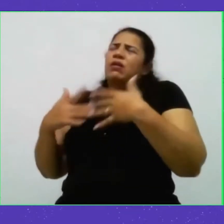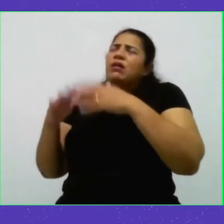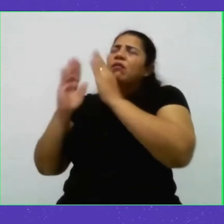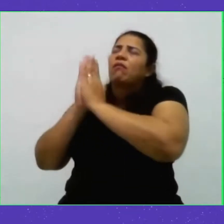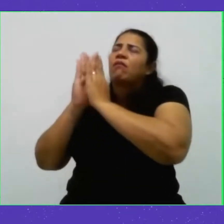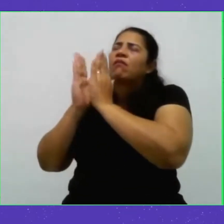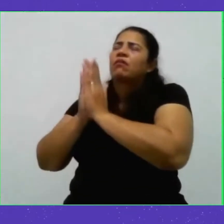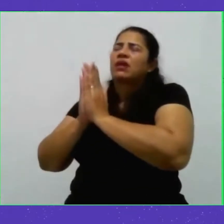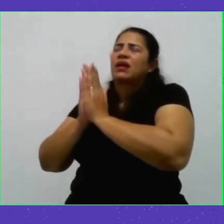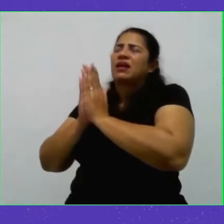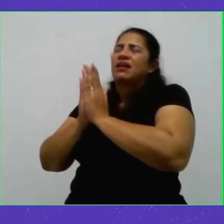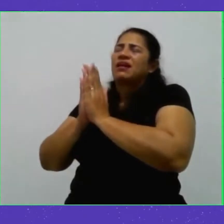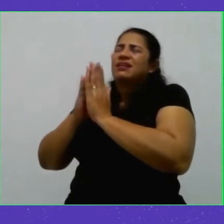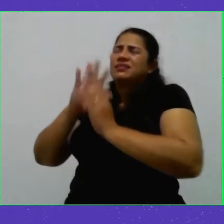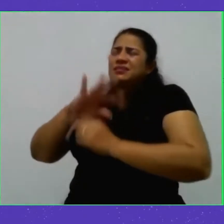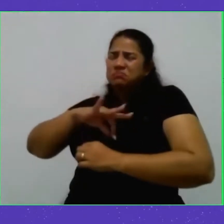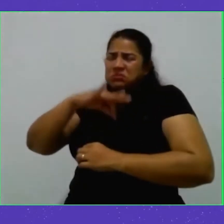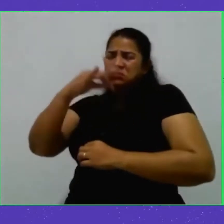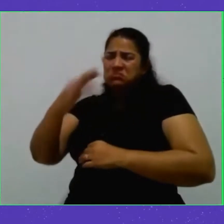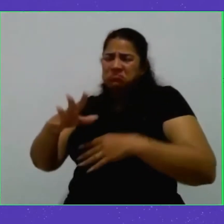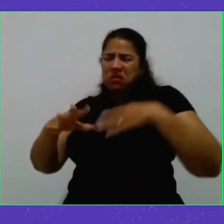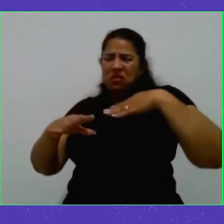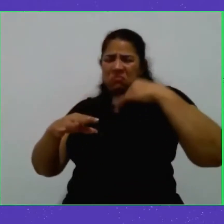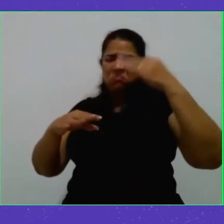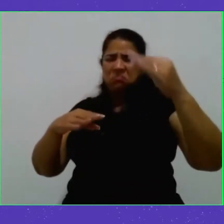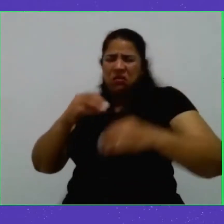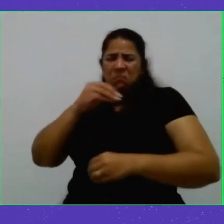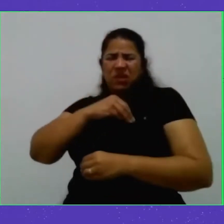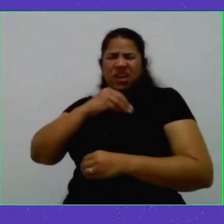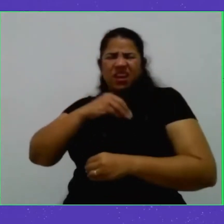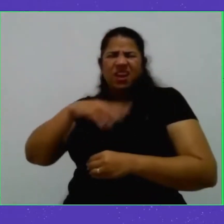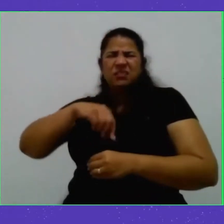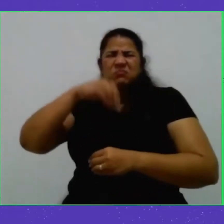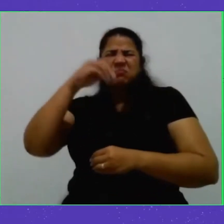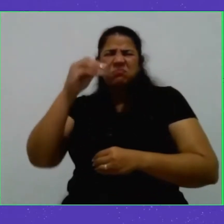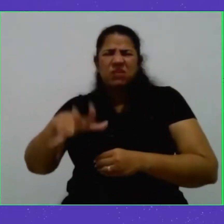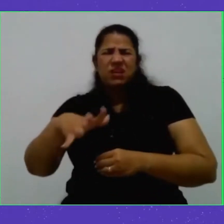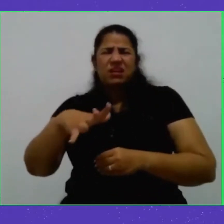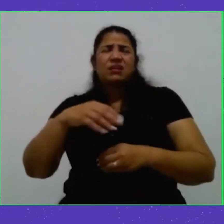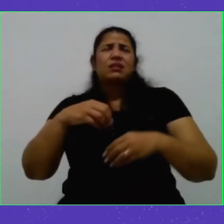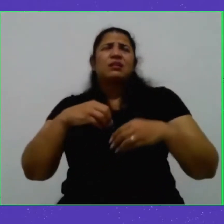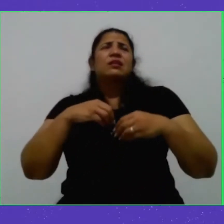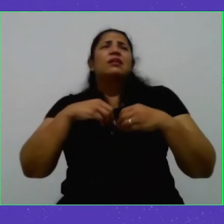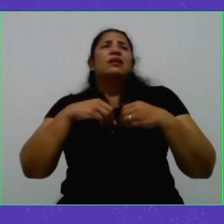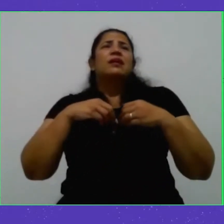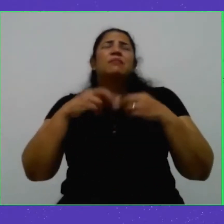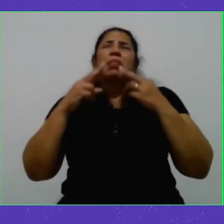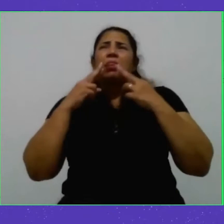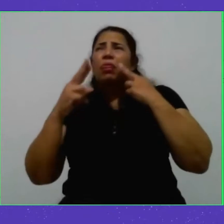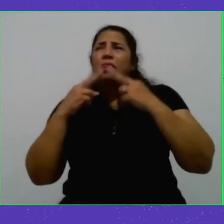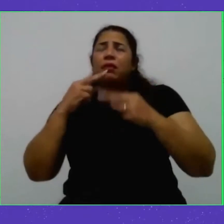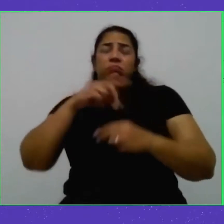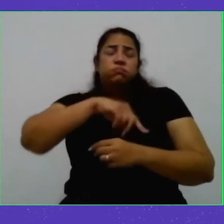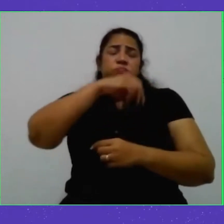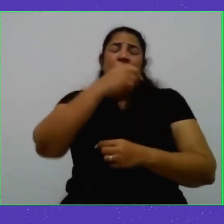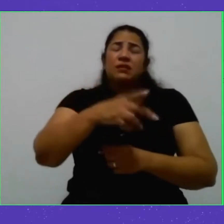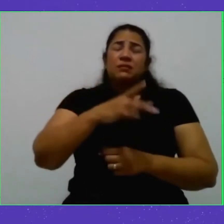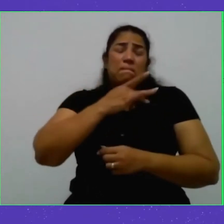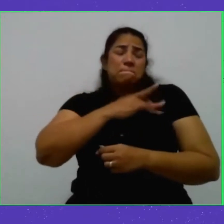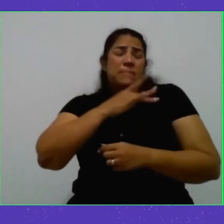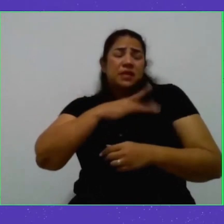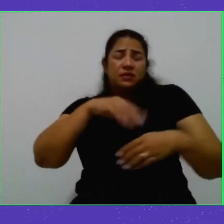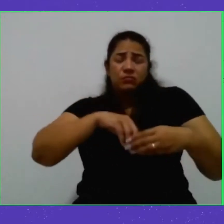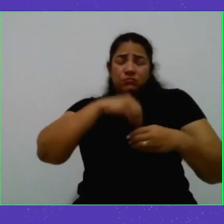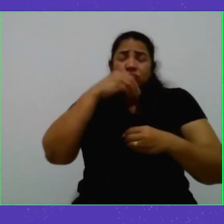algo novo de Deus, você precisa se esvaziar. Você que está em casa também, aleluia, porque essa conferência é híbrida,